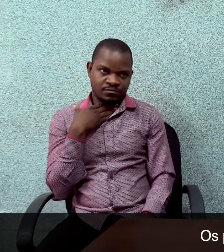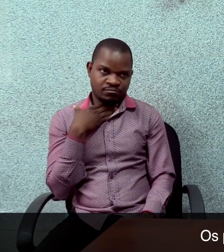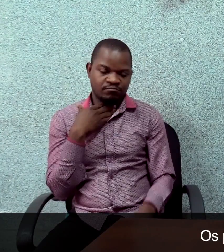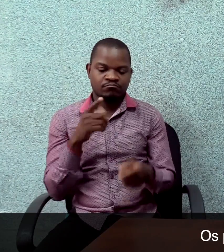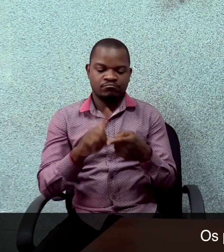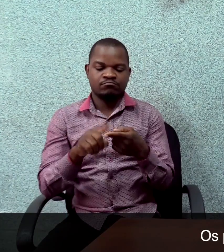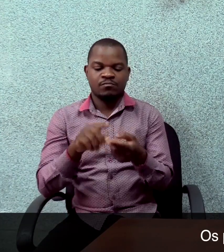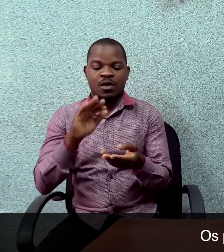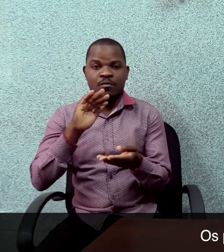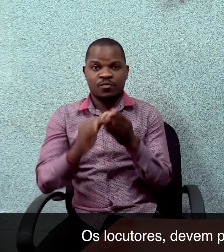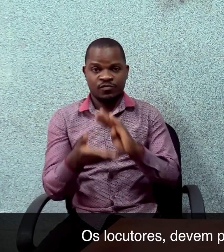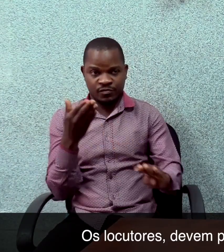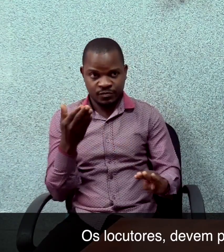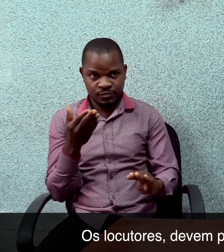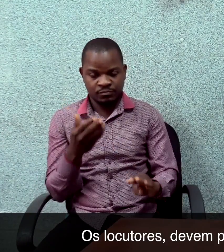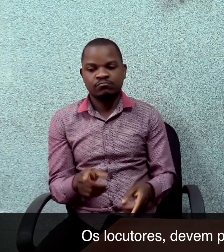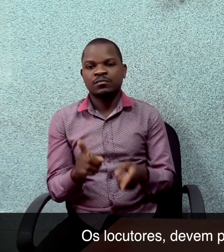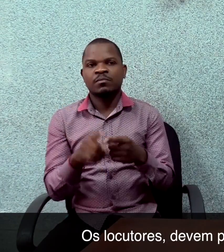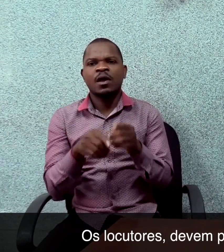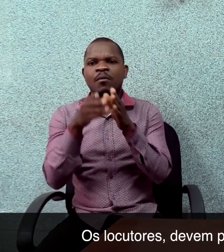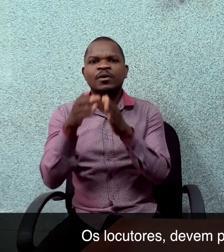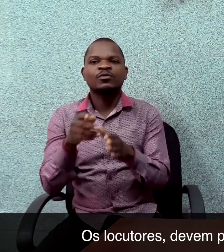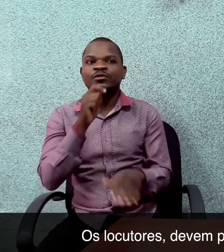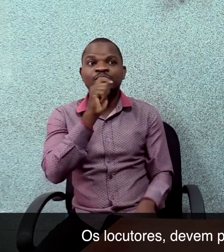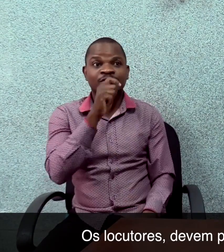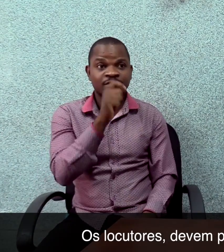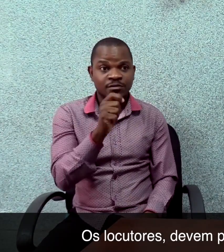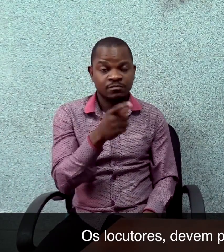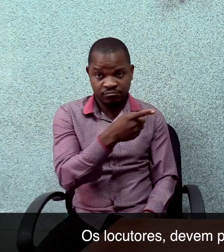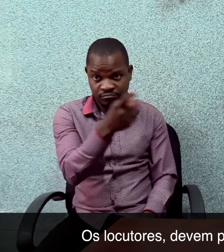os professores, os locutores, vocês